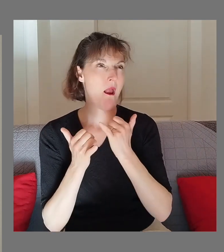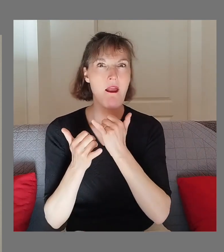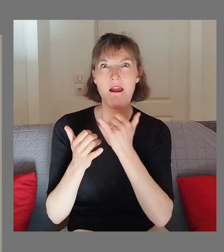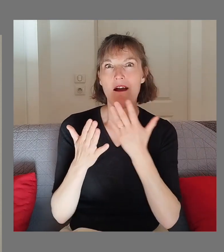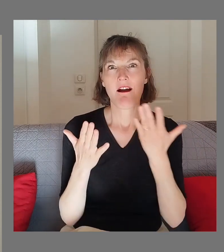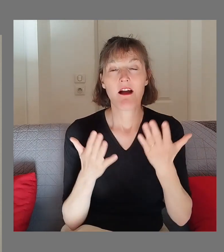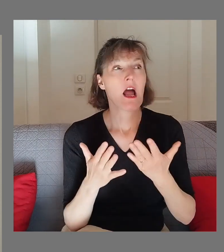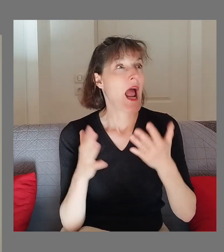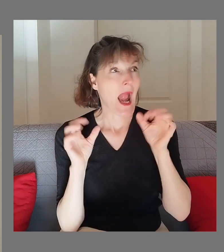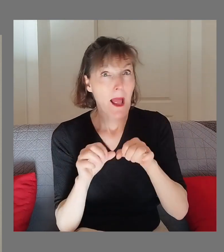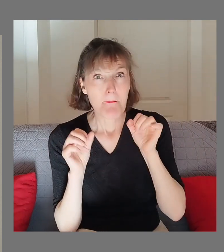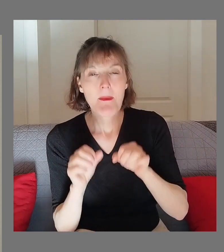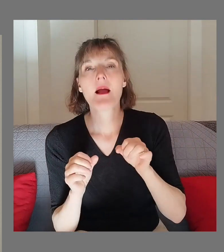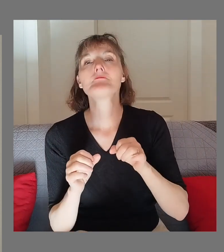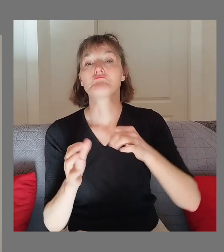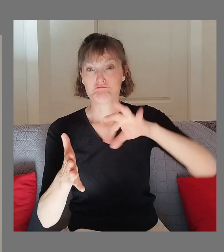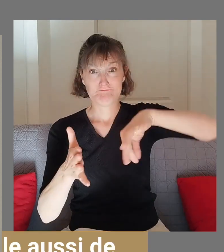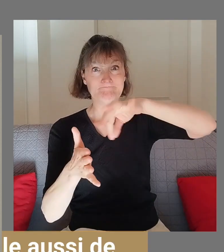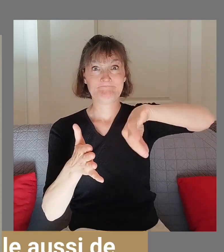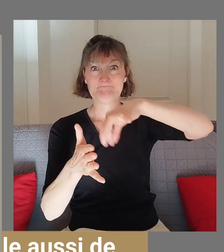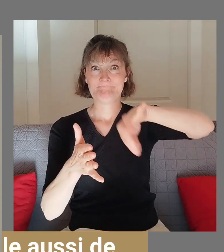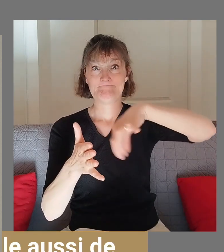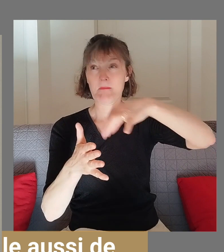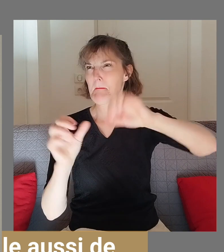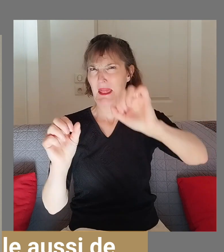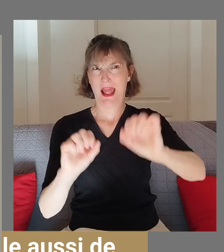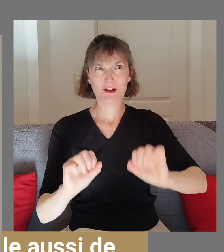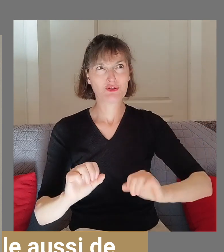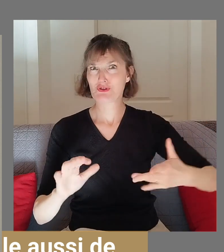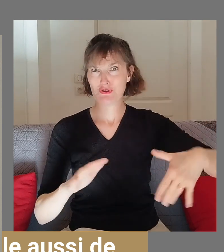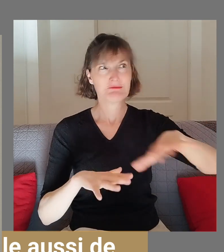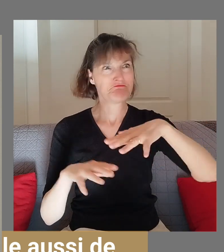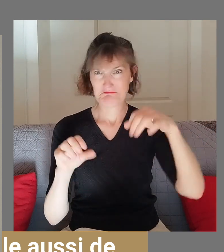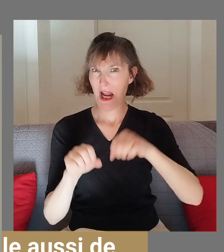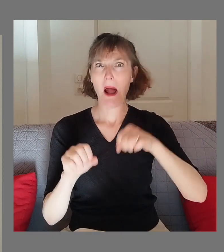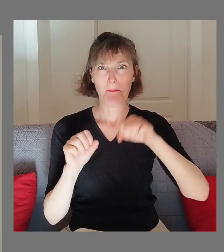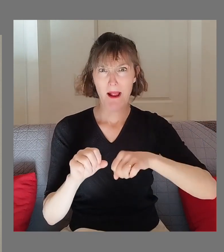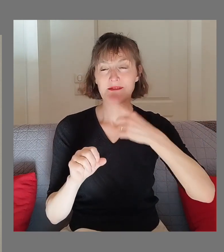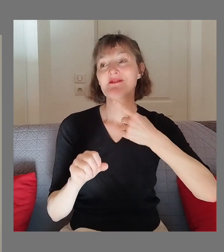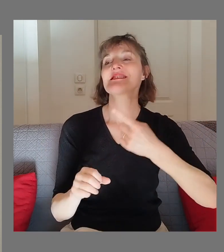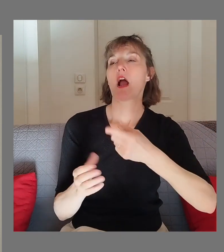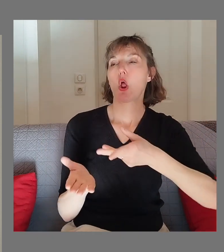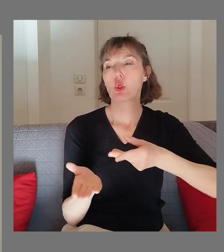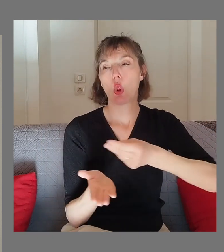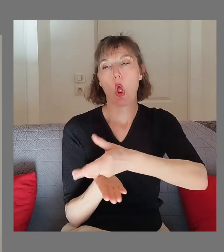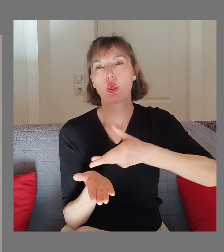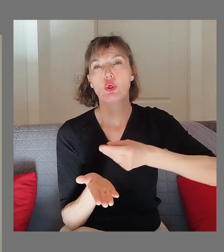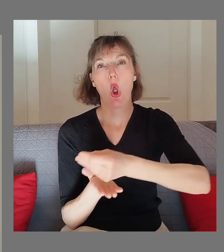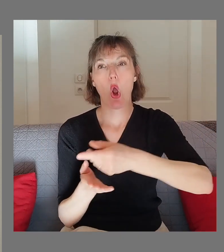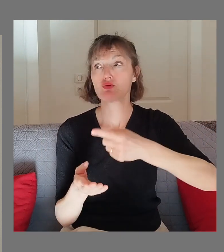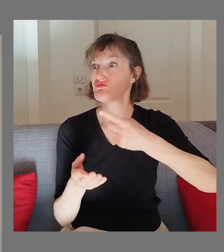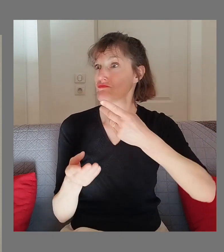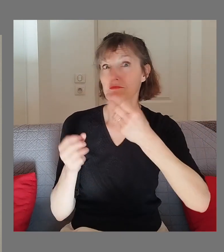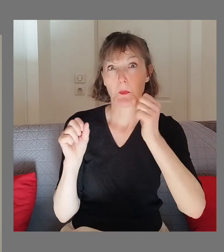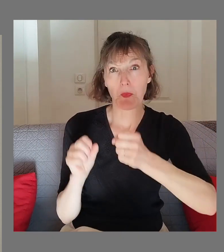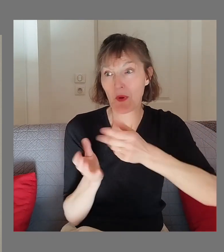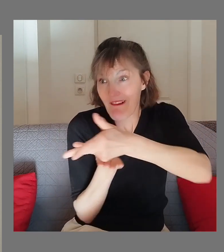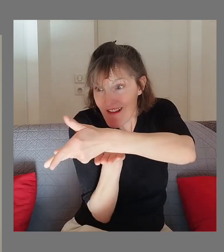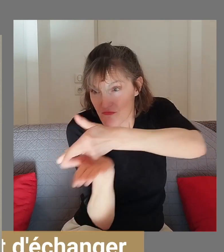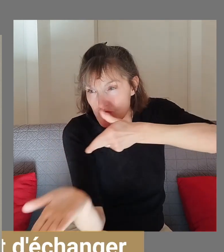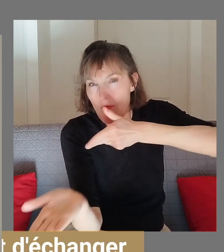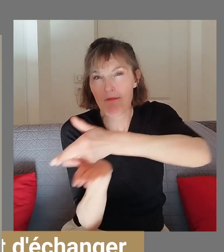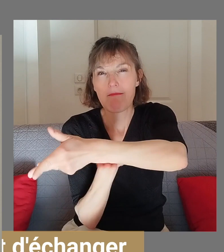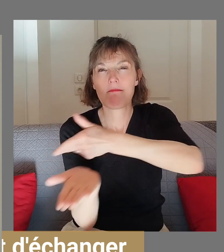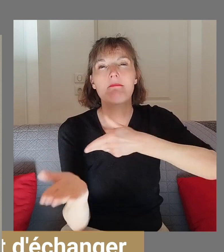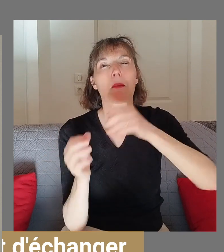de jouer. Elle est capable aussi de cuisiner, de faire le ménage. Elle est capable de recevoir